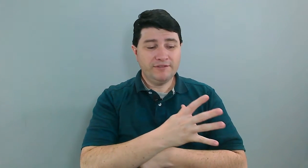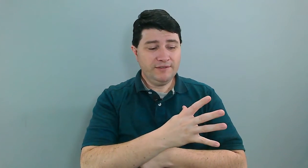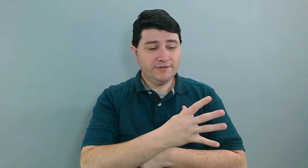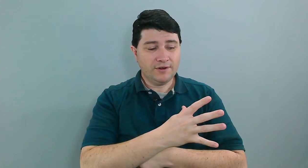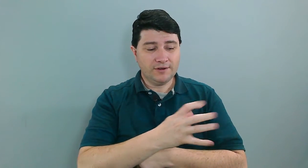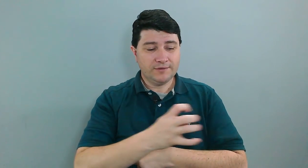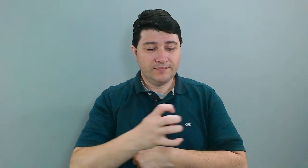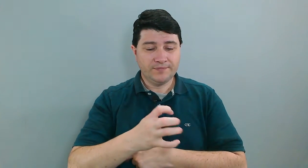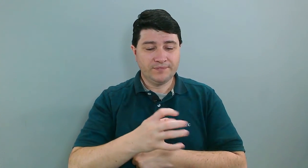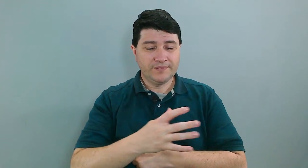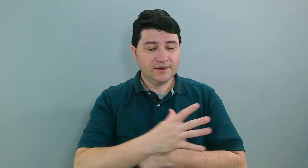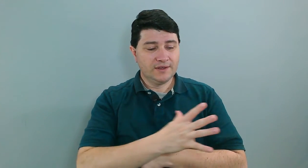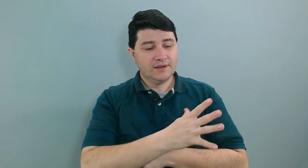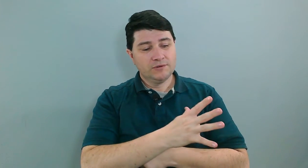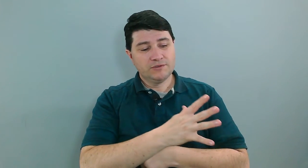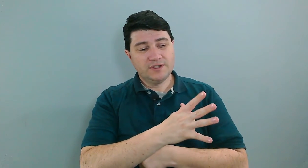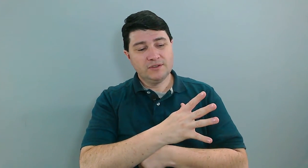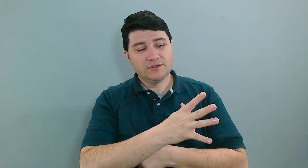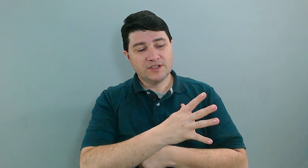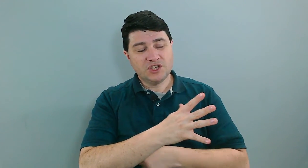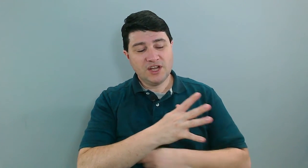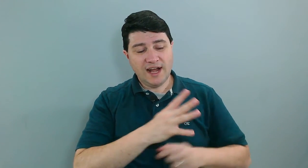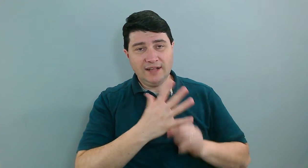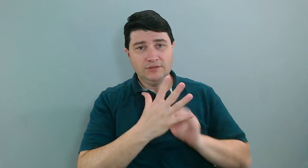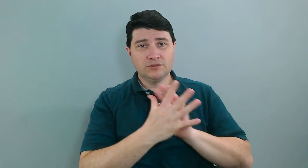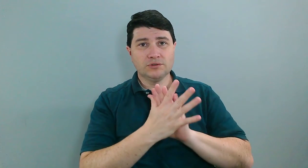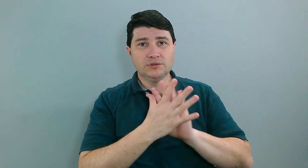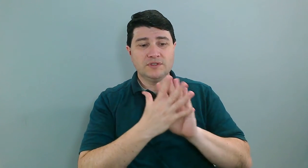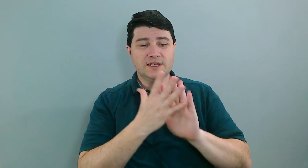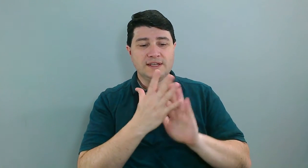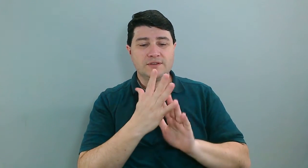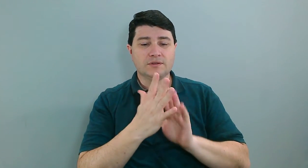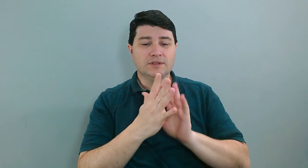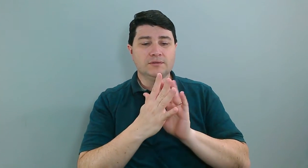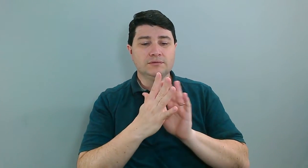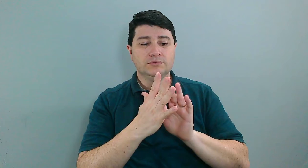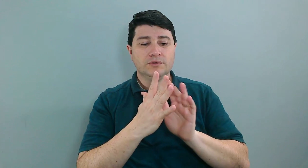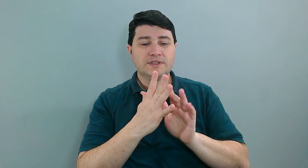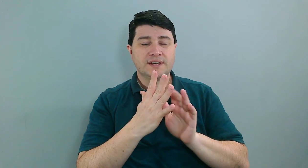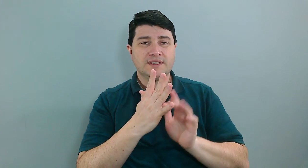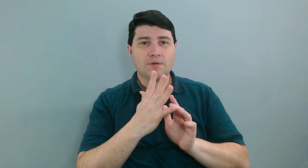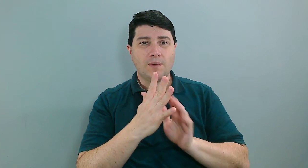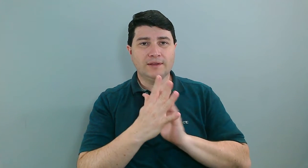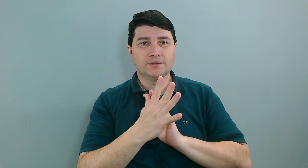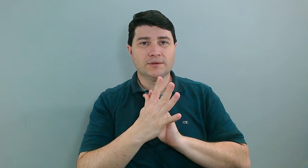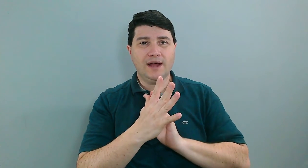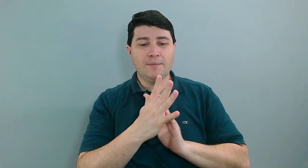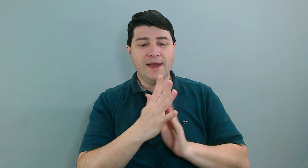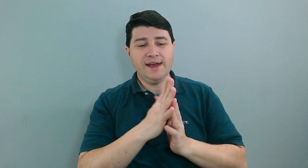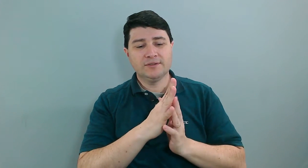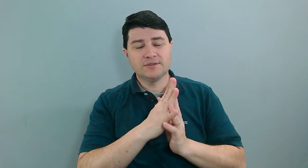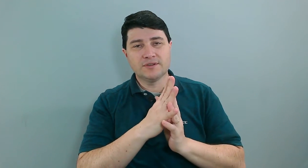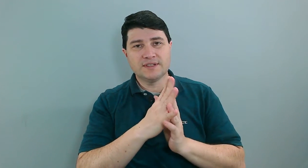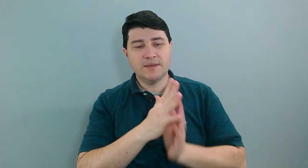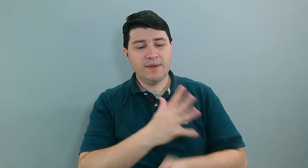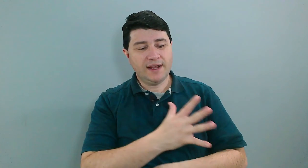viva, ó. Os dedos, ó, esticados, todos eles, ó, o dedo 1, 2, 3 e 4, abertos,